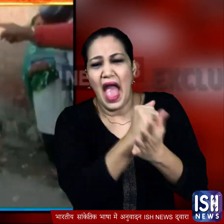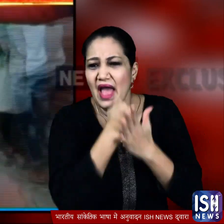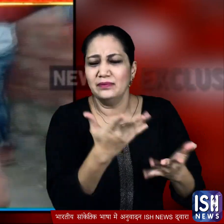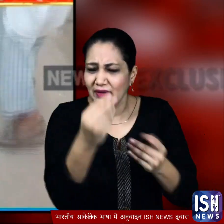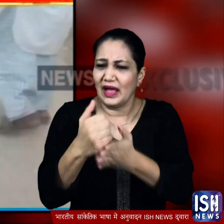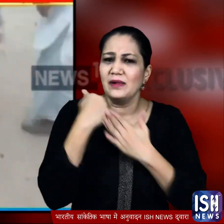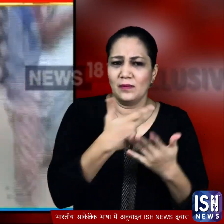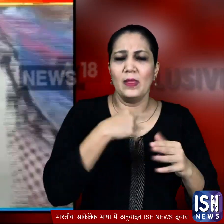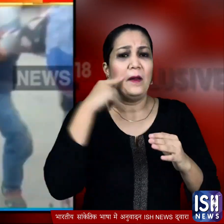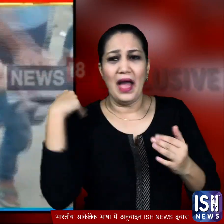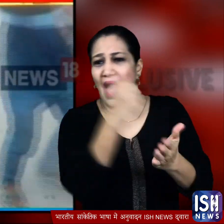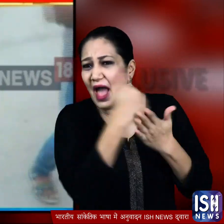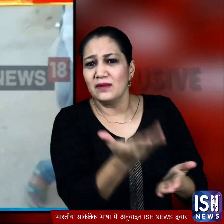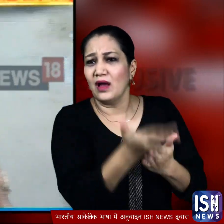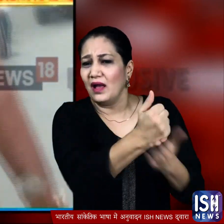गुहार लगाती दिखी।